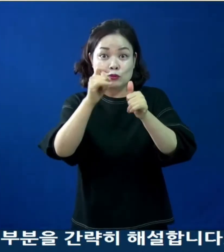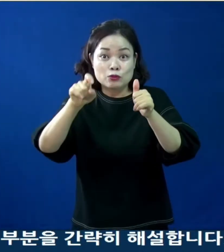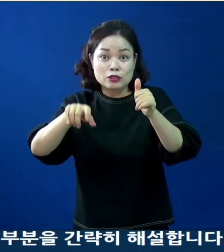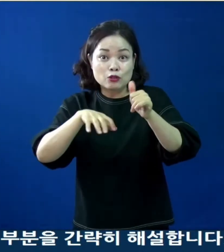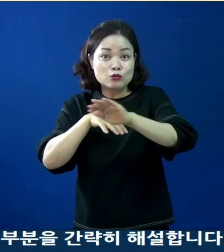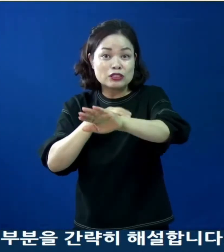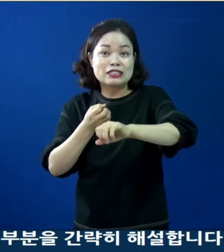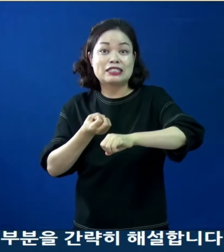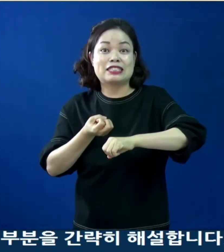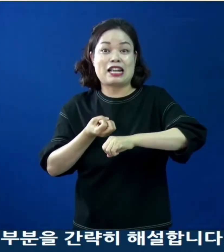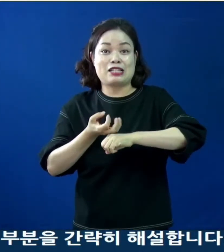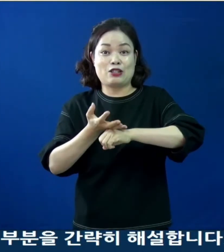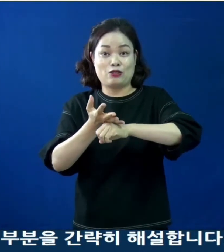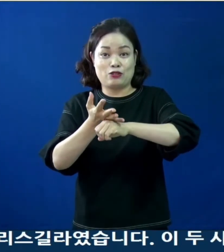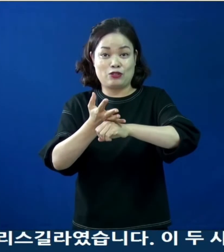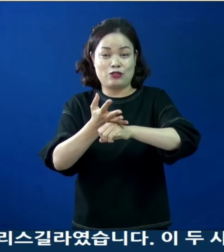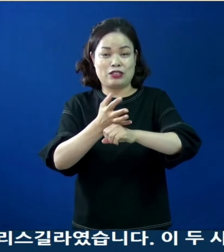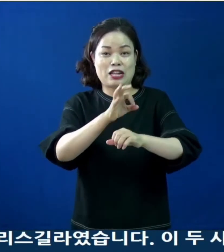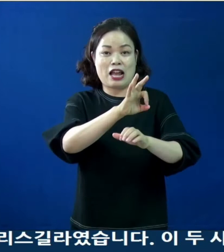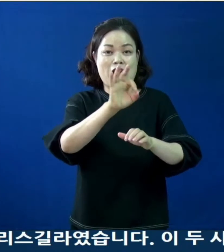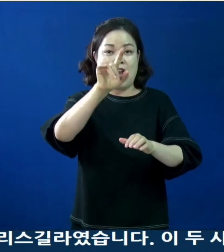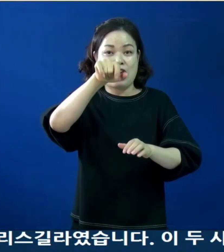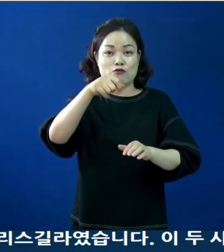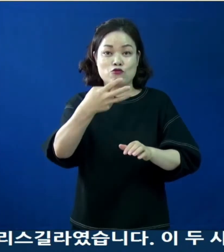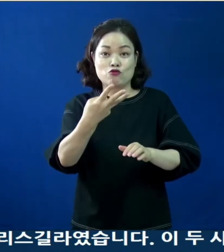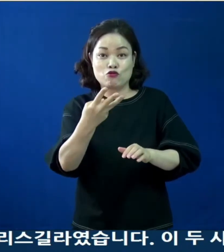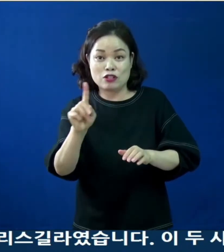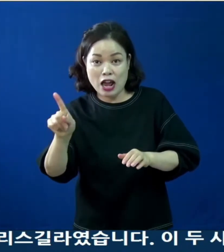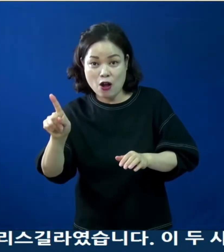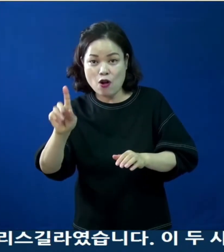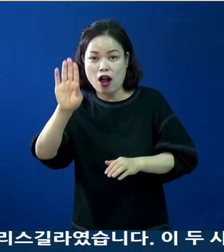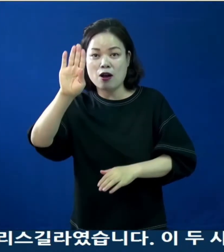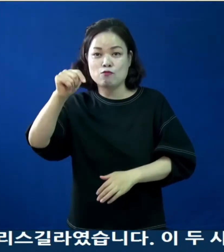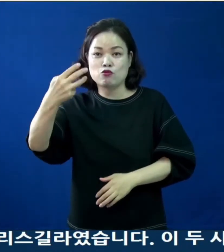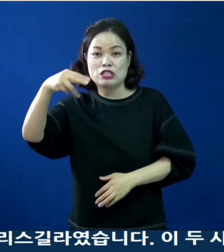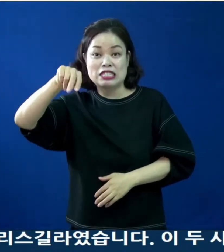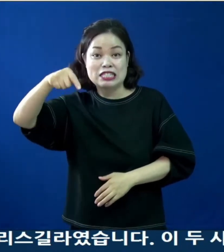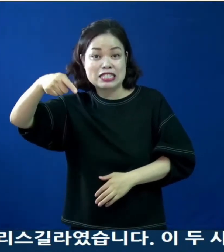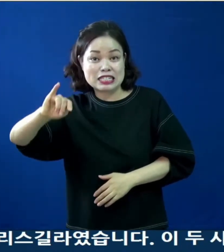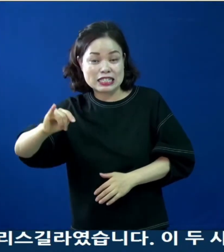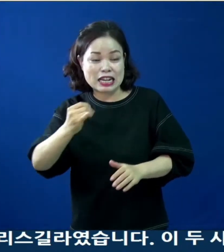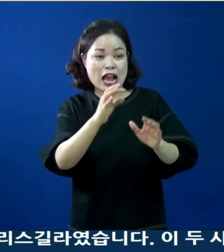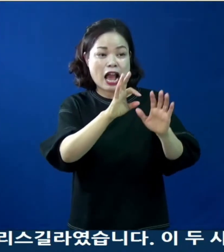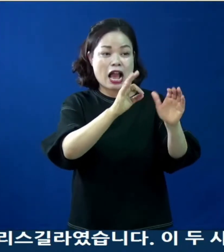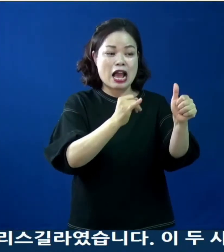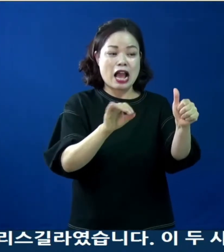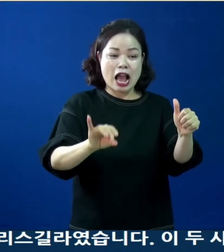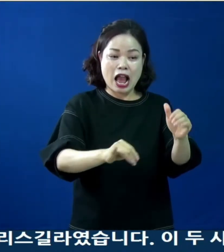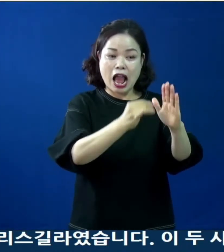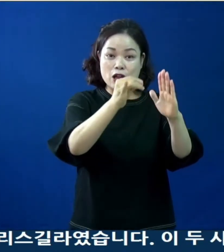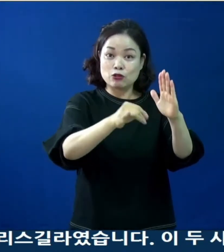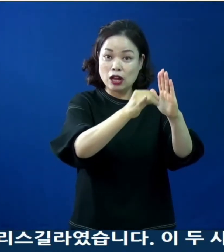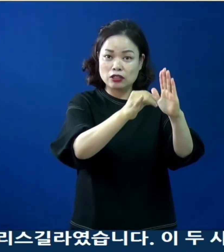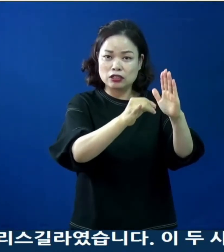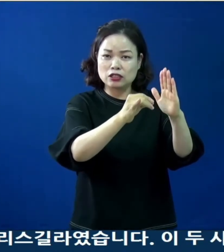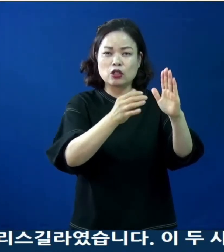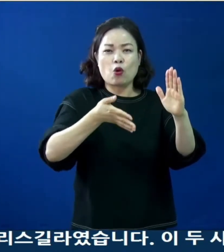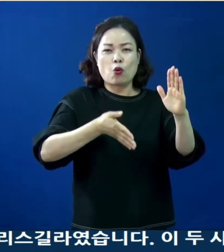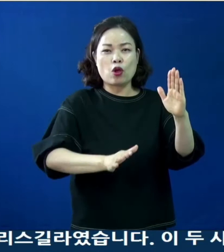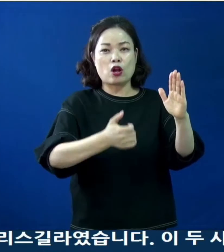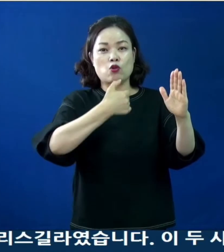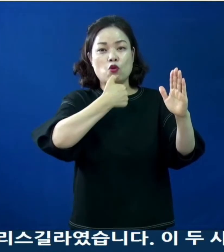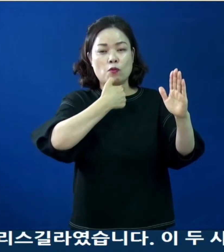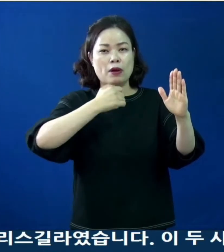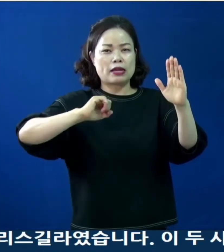우리에게 알려진 부부죠. 아굴라와 브리스길라. 자, 아굴라의 고향은 로마가 아닙니다. 이탈리아가